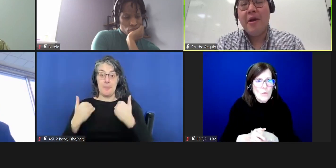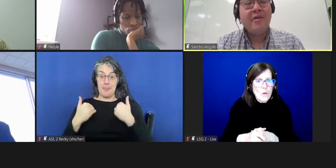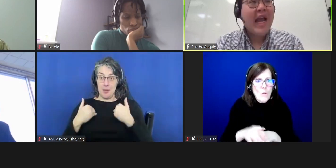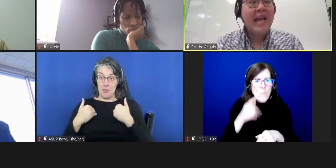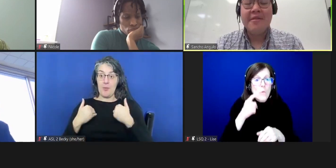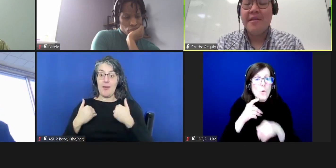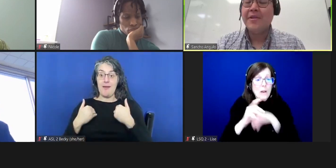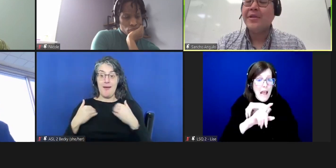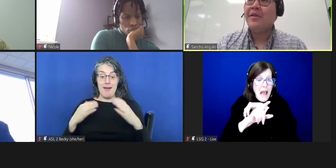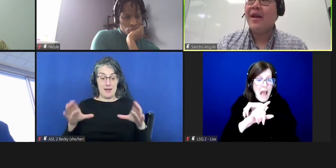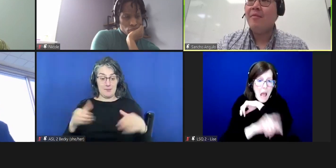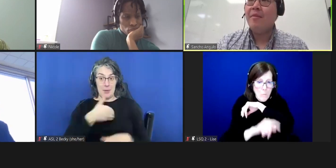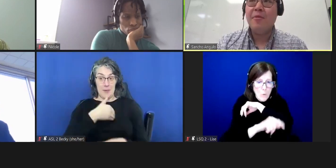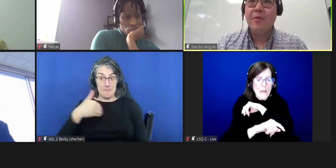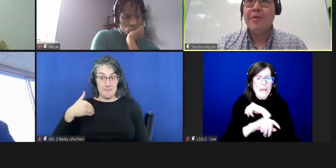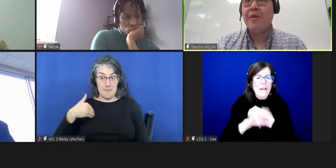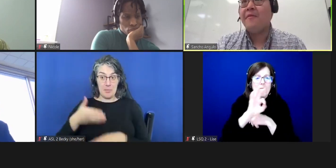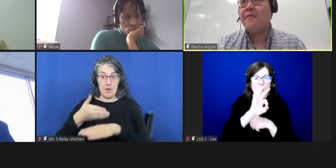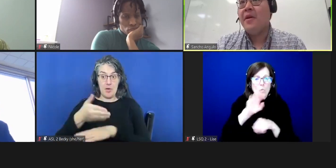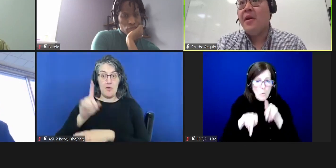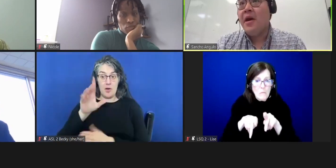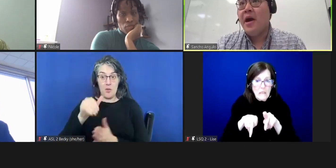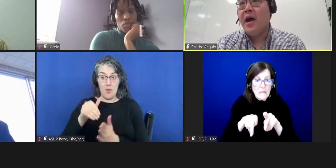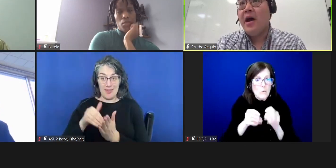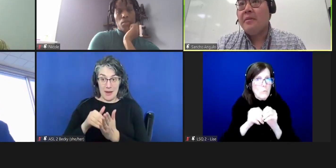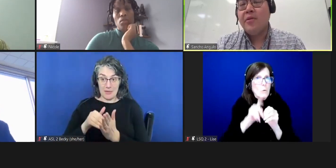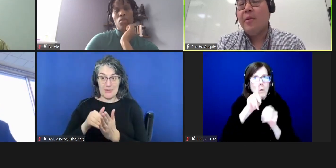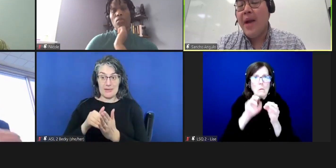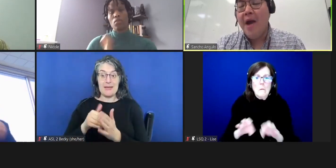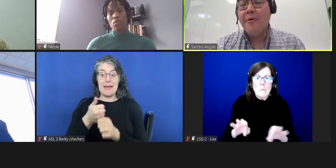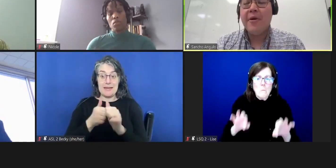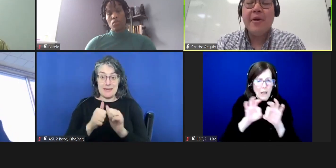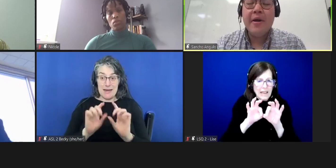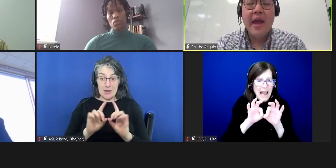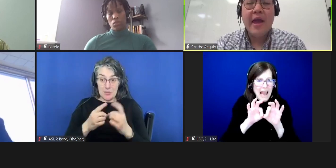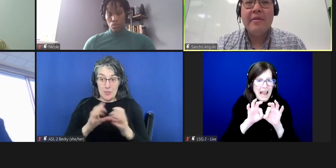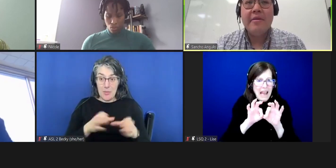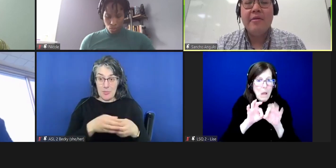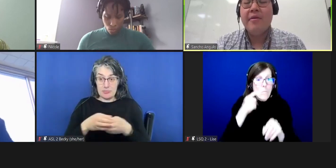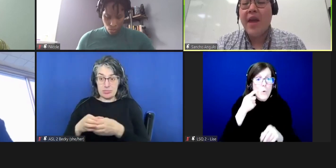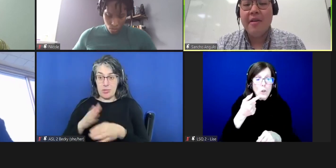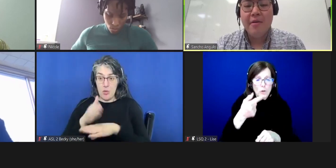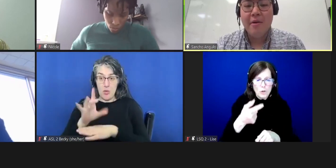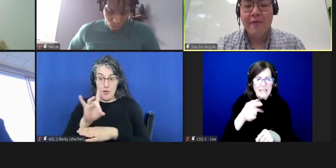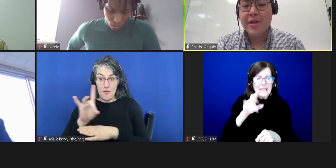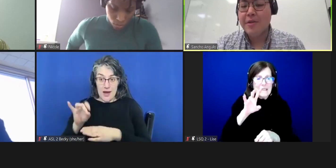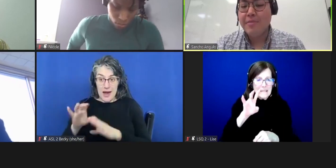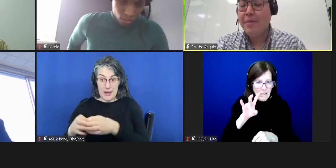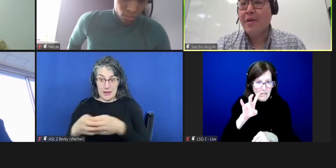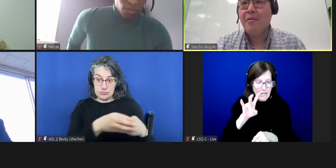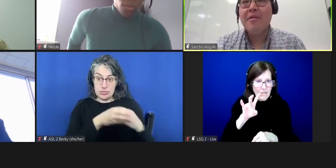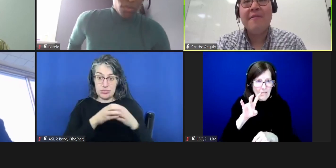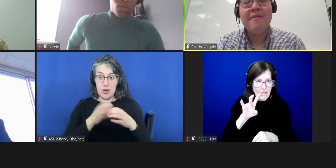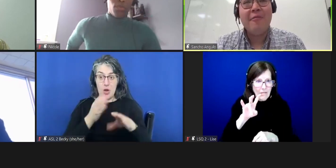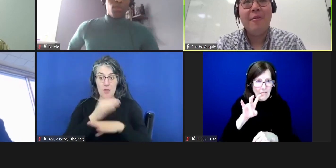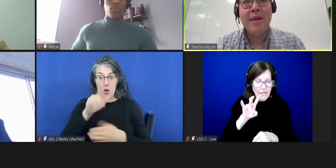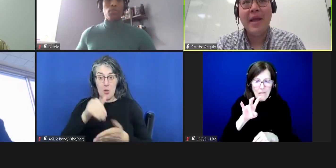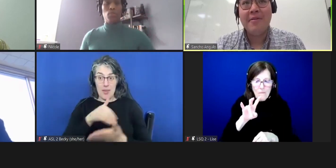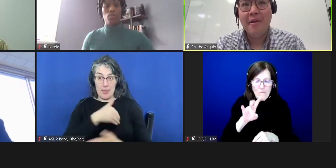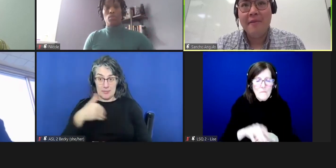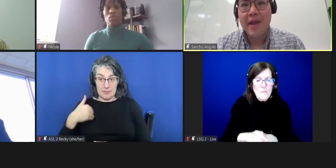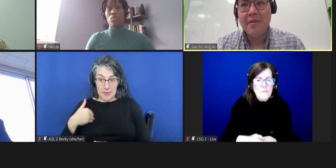fonctionnaires de la fonction publique qui est le plus important du G7 pour